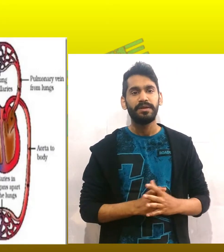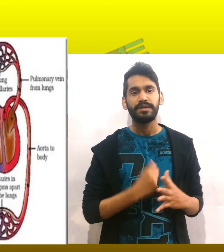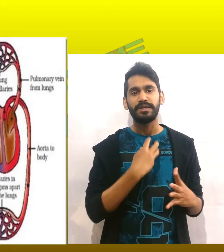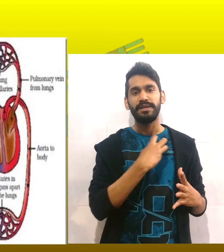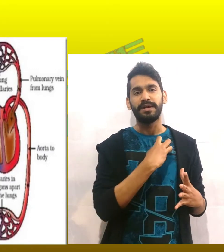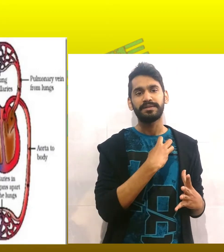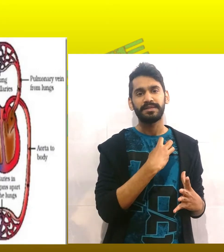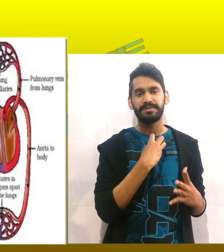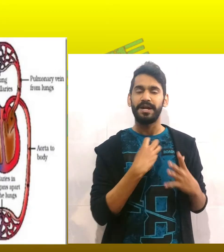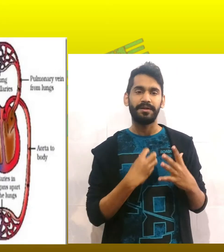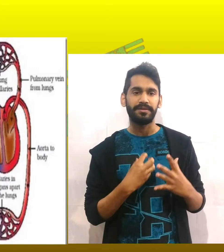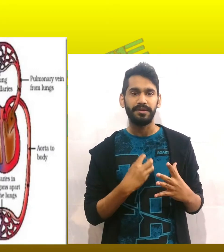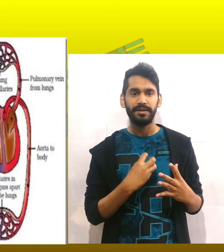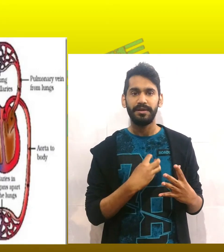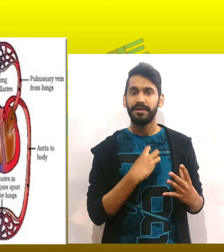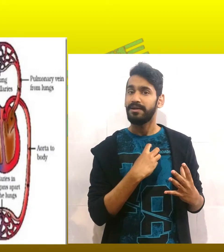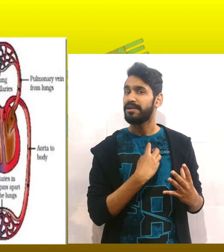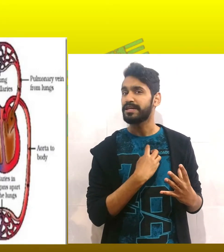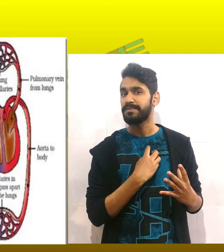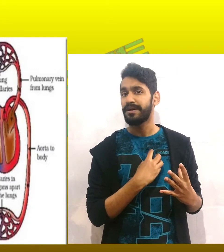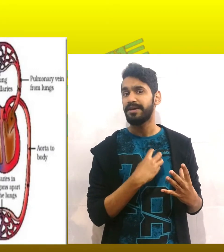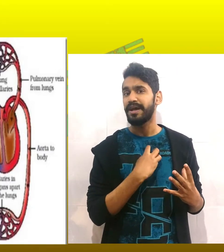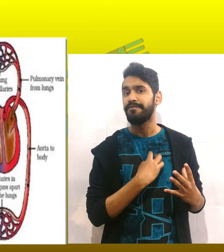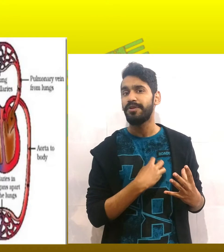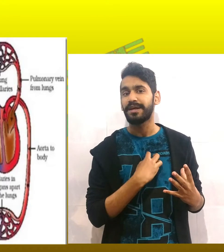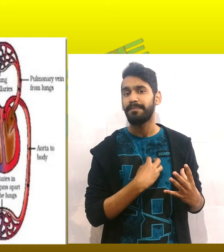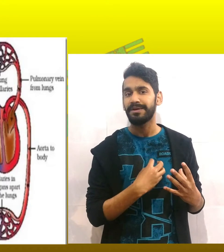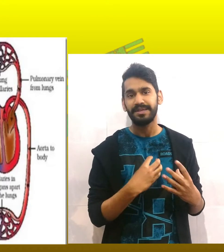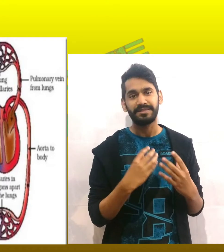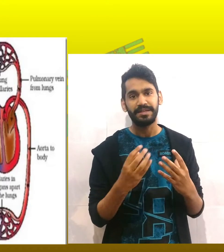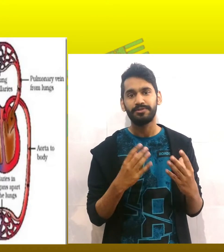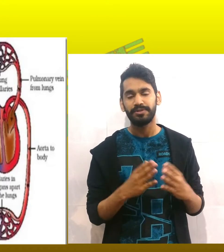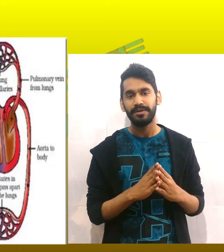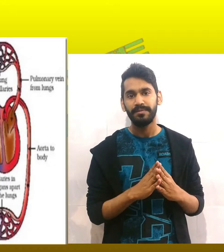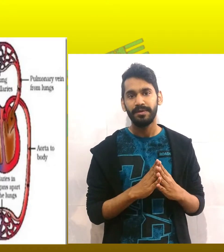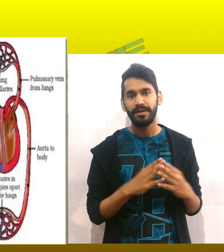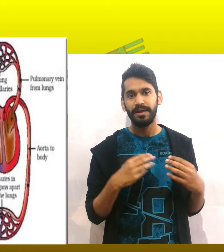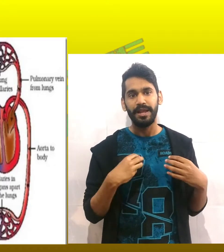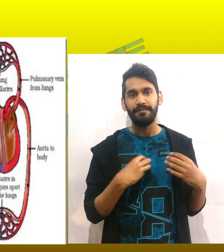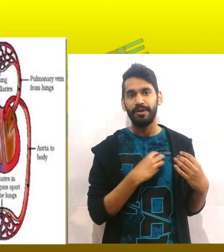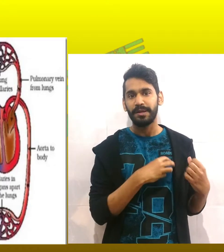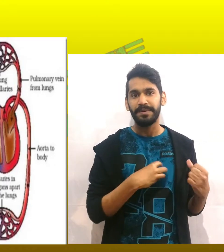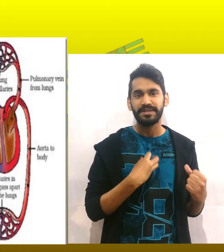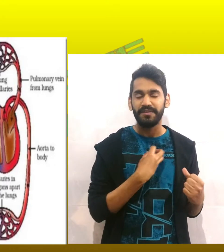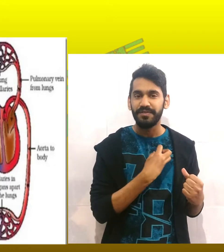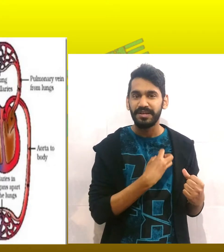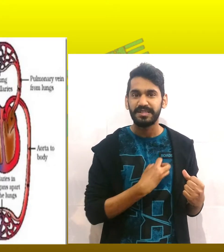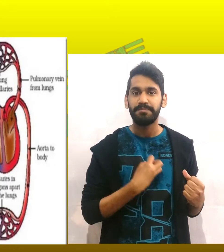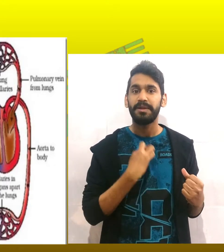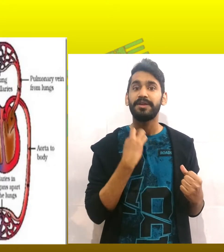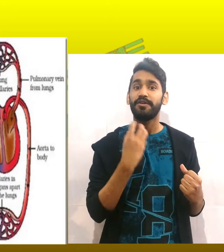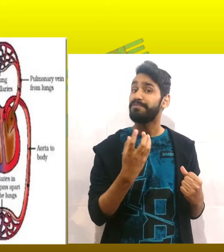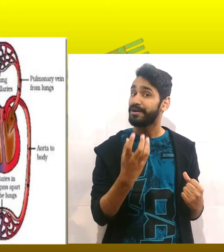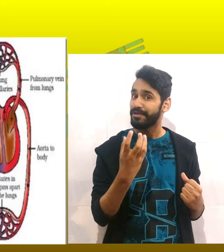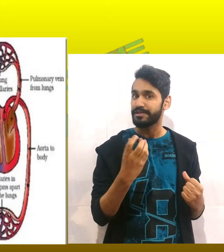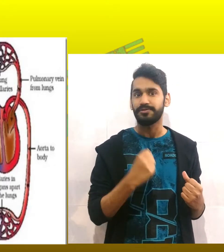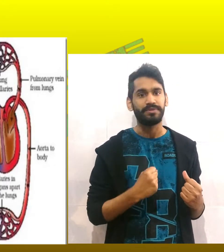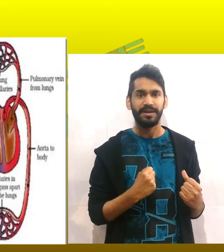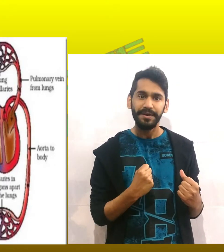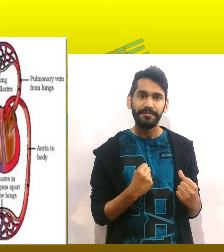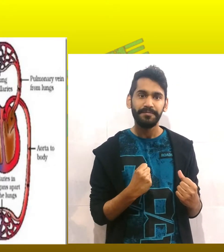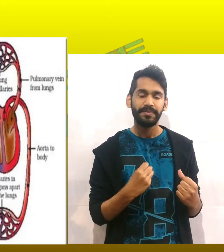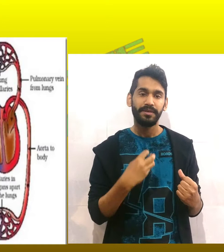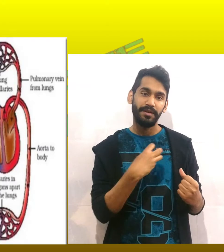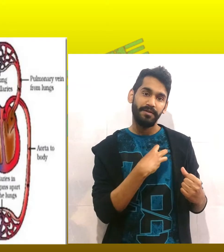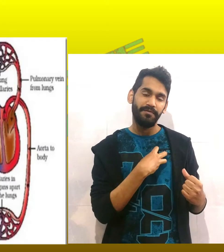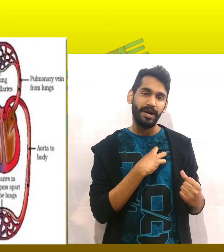है कि लंग्स से हम स्टार्ट करते हैं। ठीक है, लंग्स में याद है एल्वियोलाई के पास एक्सचेंज होता है। एल्वियोलाई के पास काफ़ी रिच सप्लाई ऑफ ब्लड वेसल्स होती